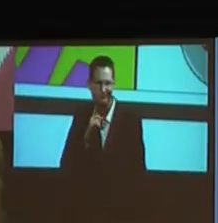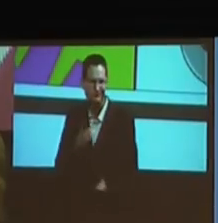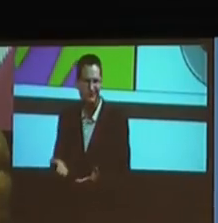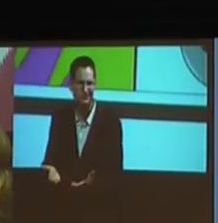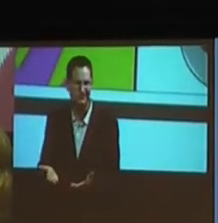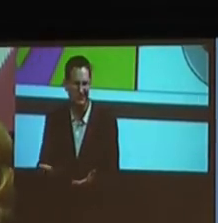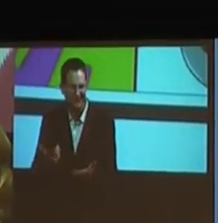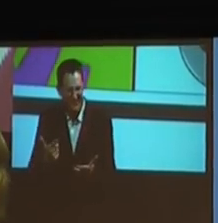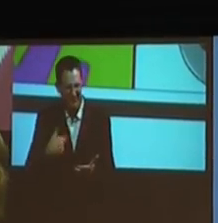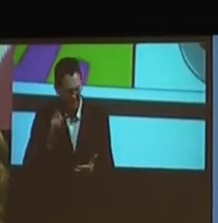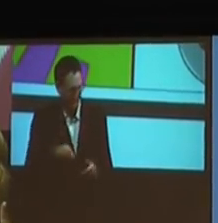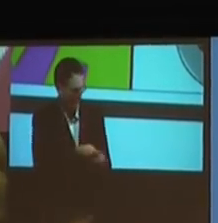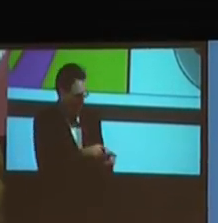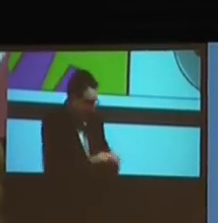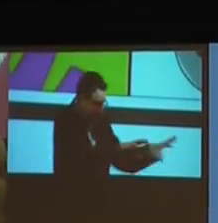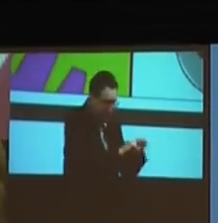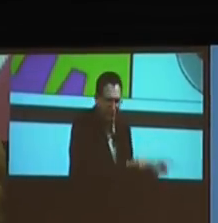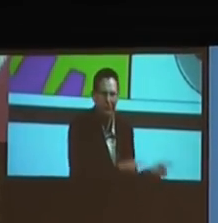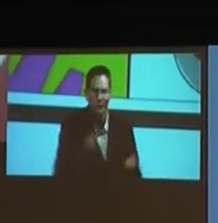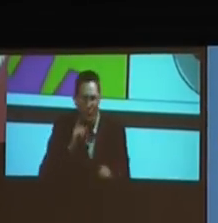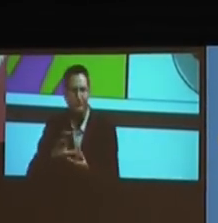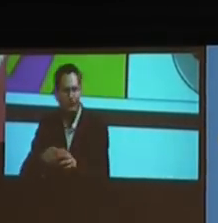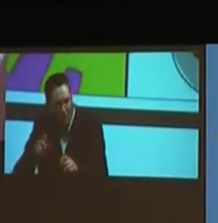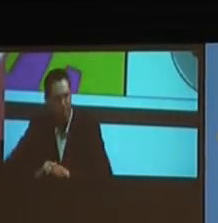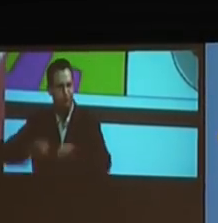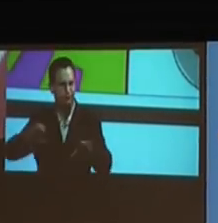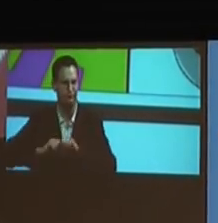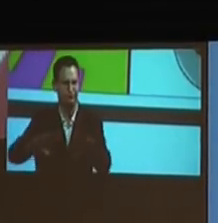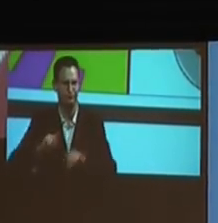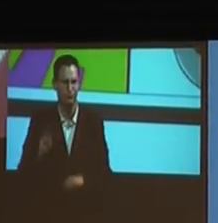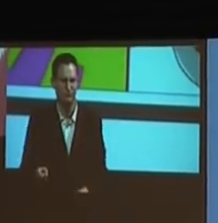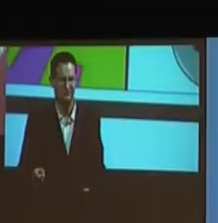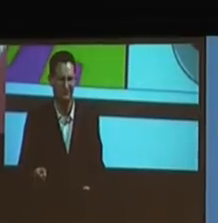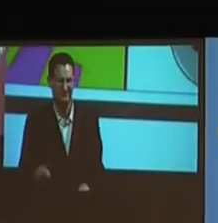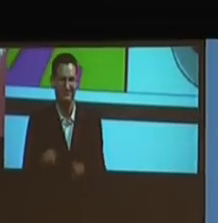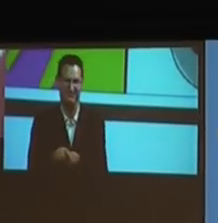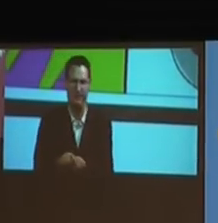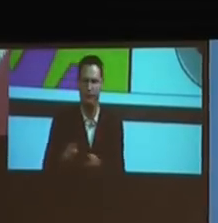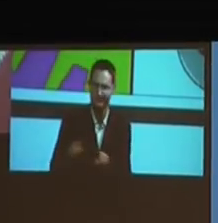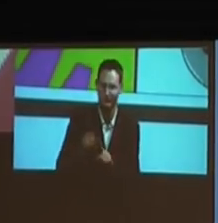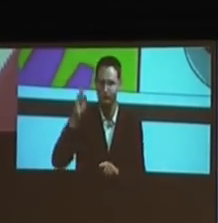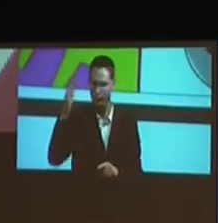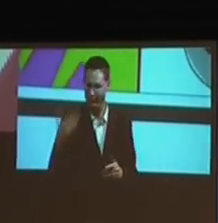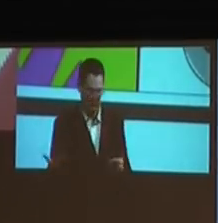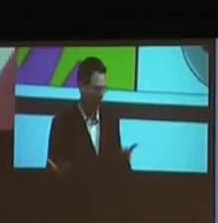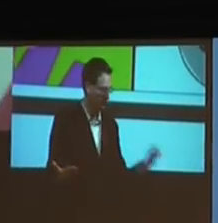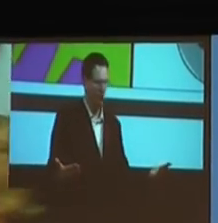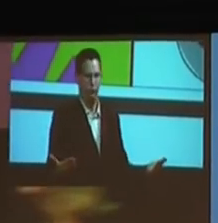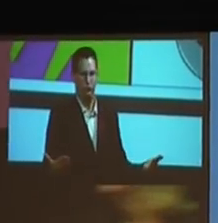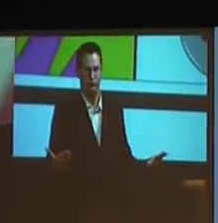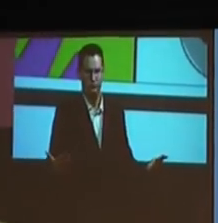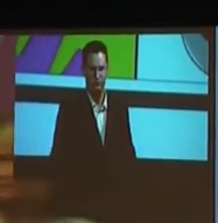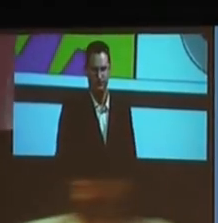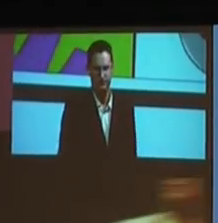zu sagen, oh, hörende Kinder müssen jetzt aber Gebärden lernen, das ist Babysigning, das ist ganz super, das ist großartig. Aber die gehörlosen kleinen